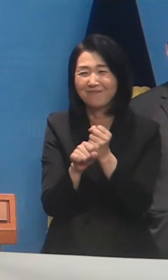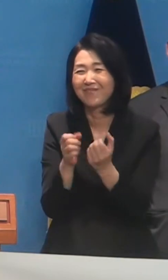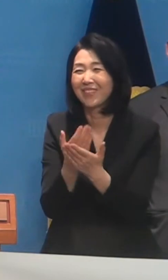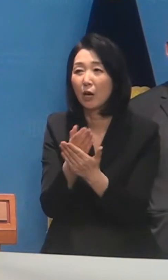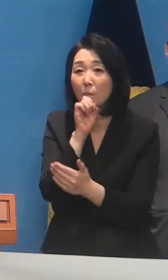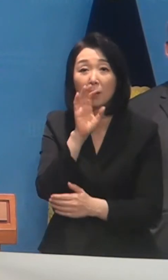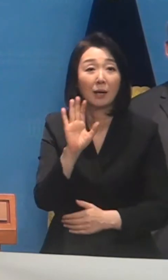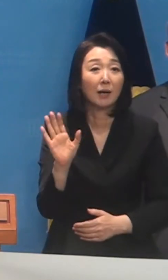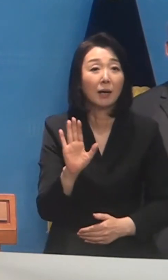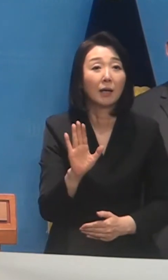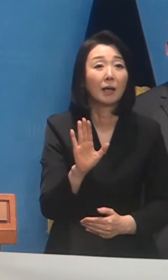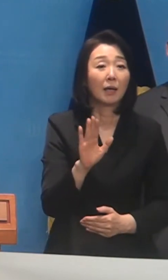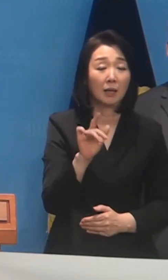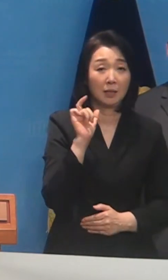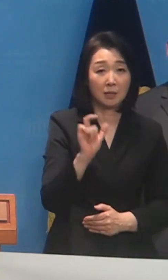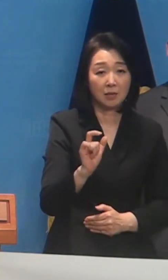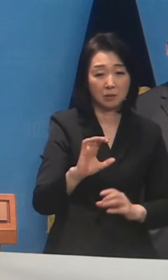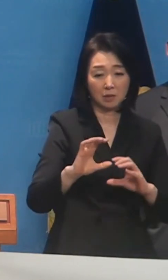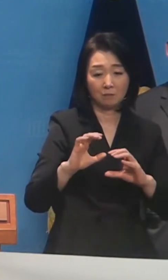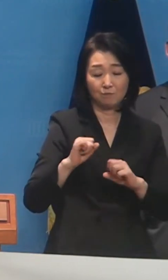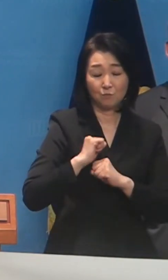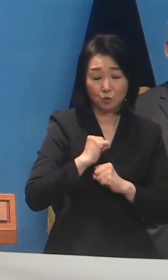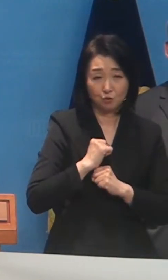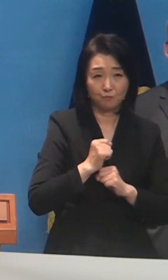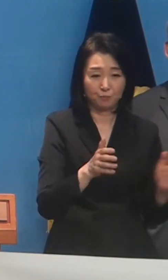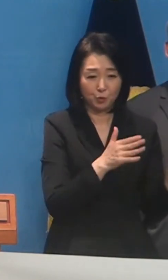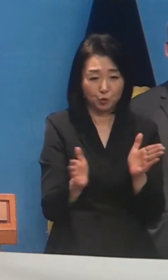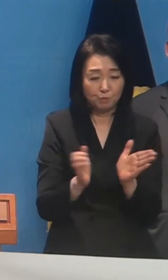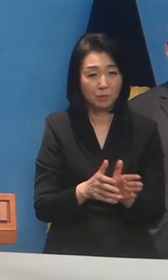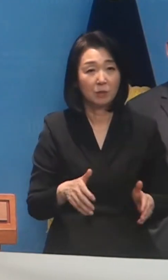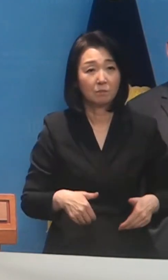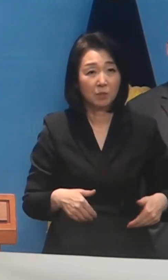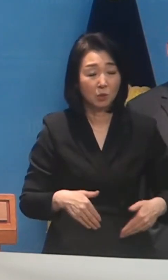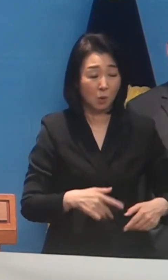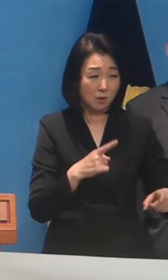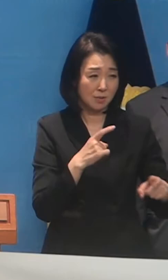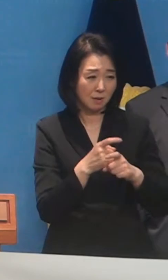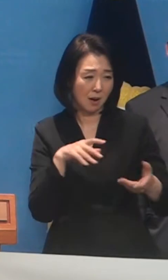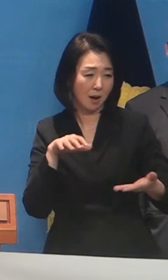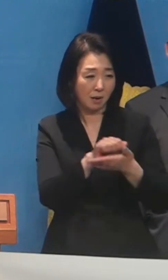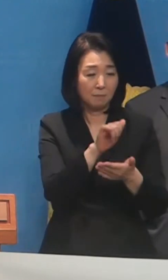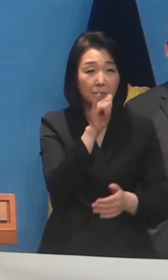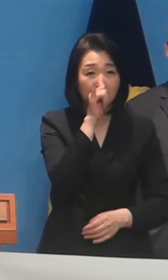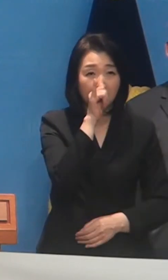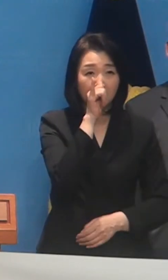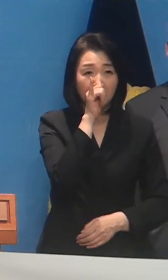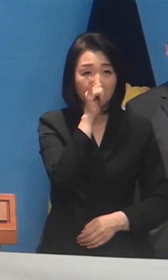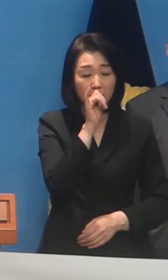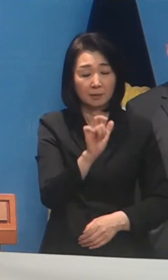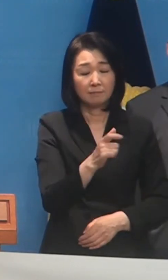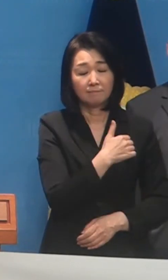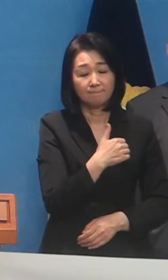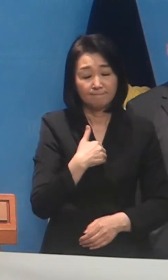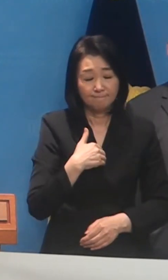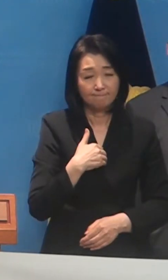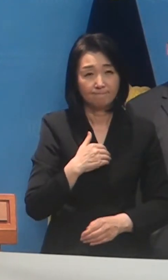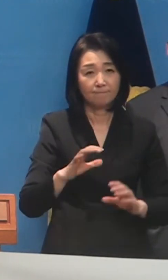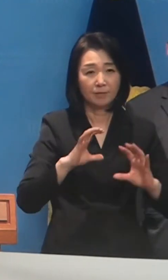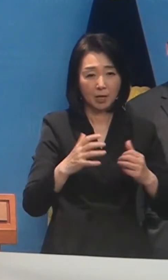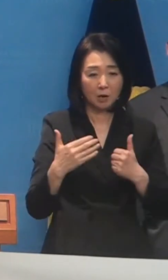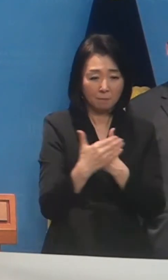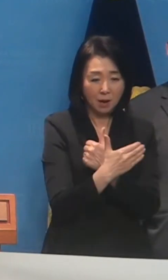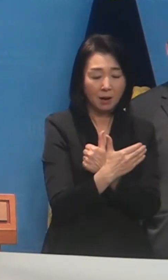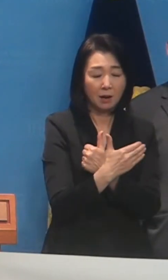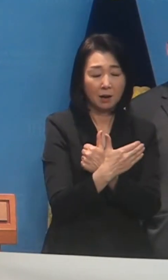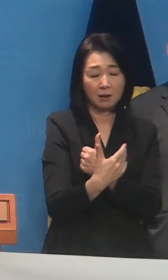아니라 강력한 군의 대비태세는 물론 적을 압도할 수 있는 당당한 자주 국방력에